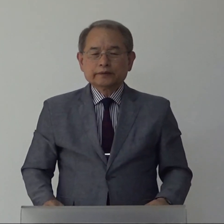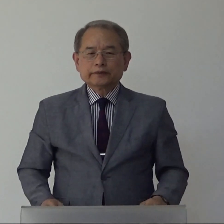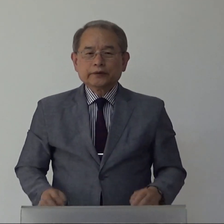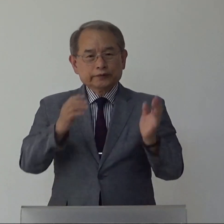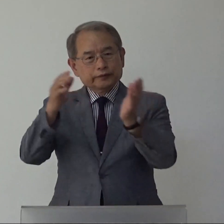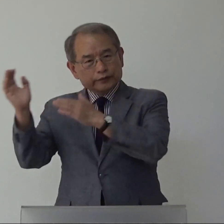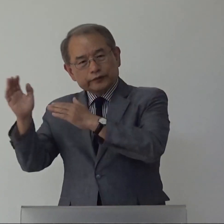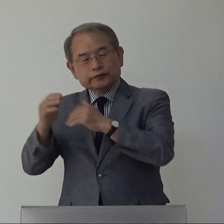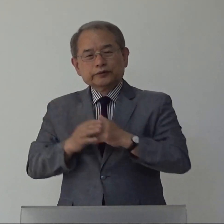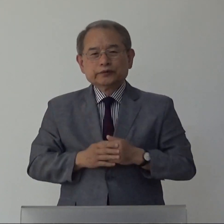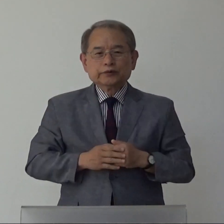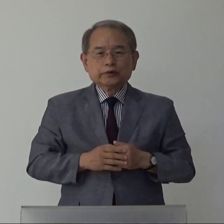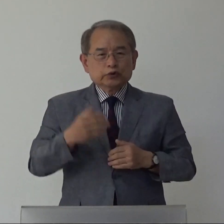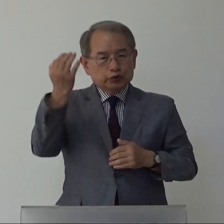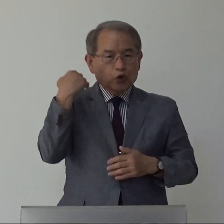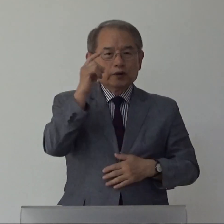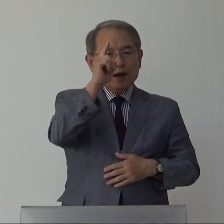생겨나는 것입니다.